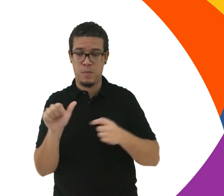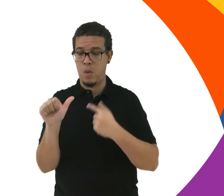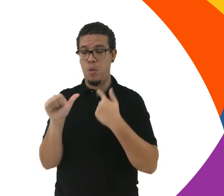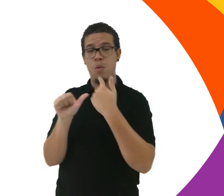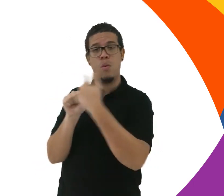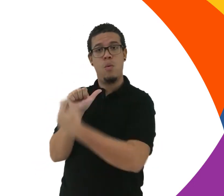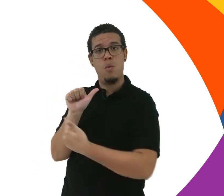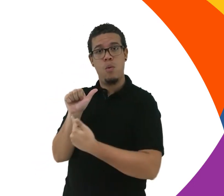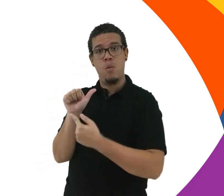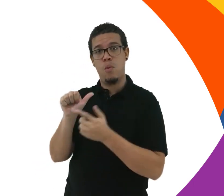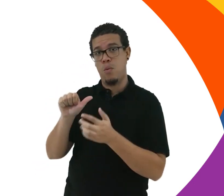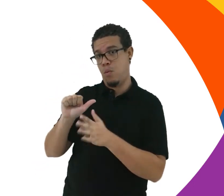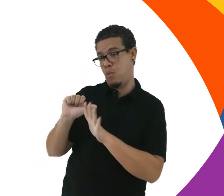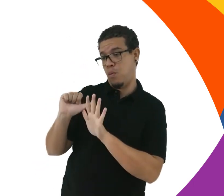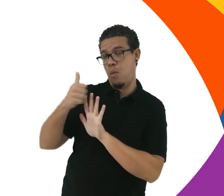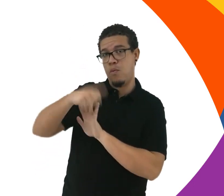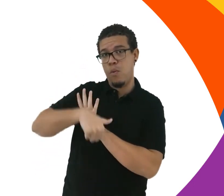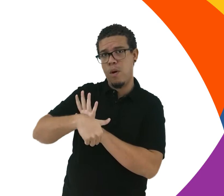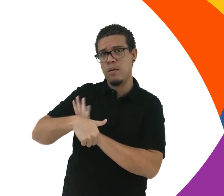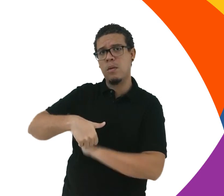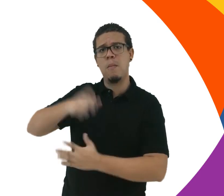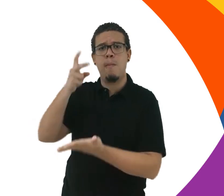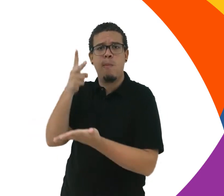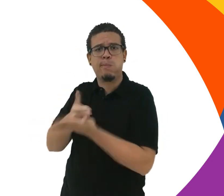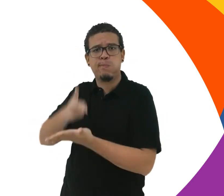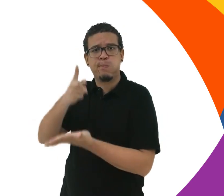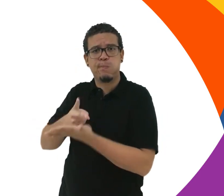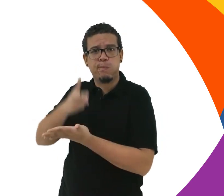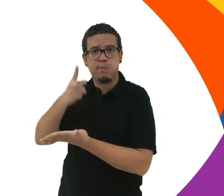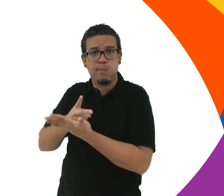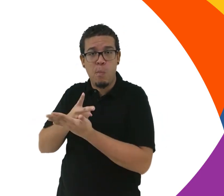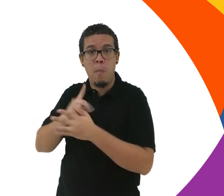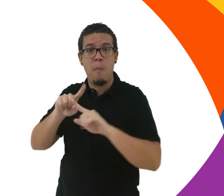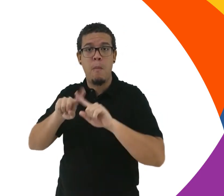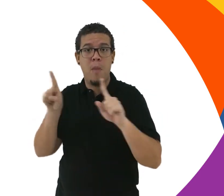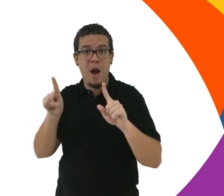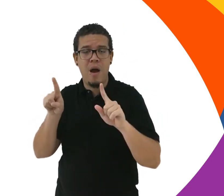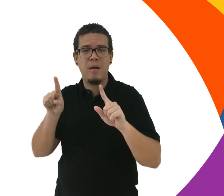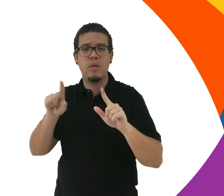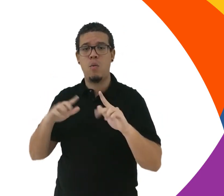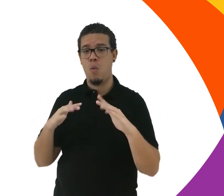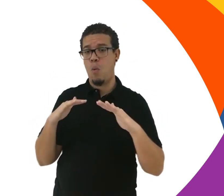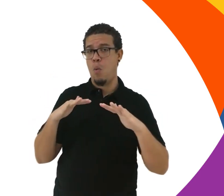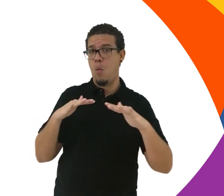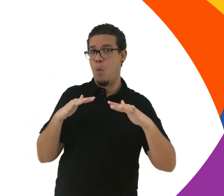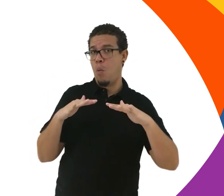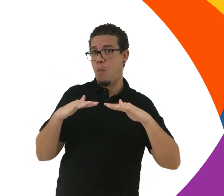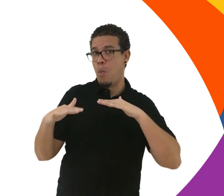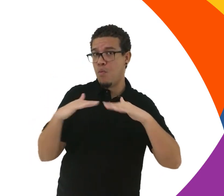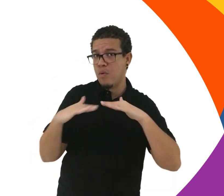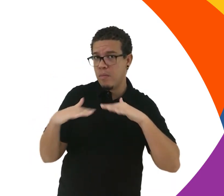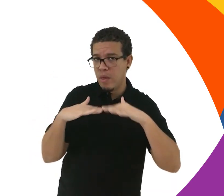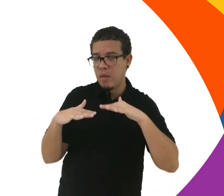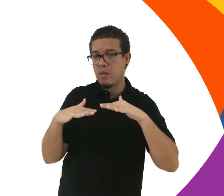qual é o sentido que você quer dar. Portanto, essa é a configuração de mão, nos exemplos que eu